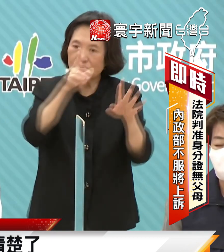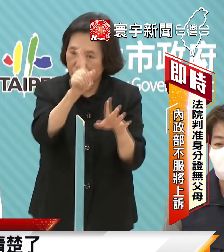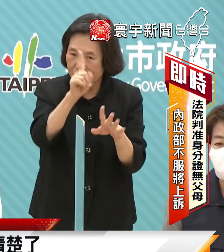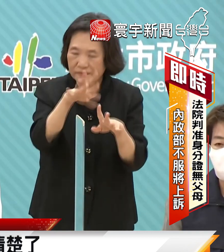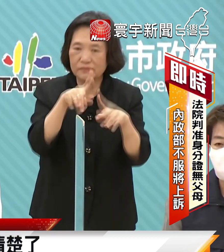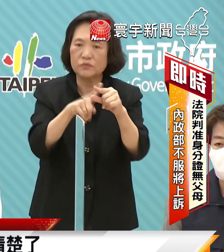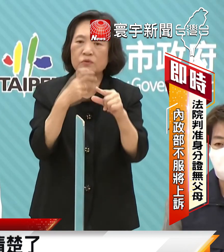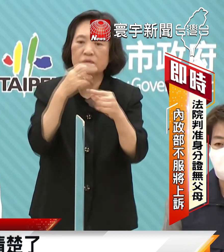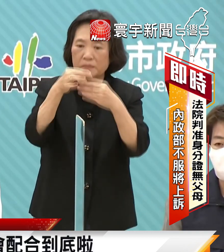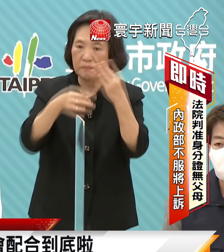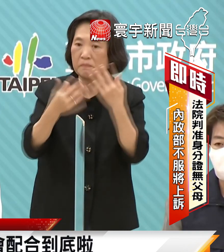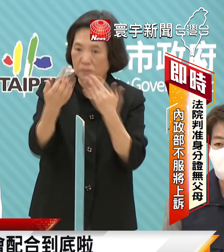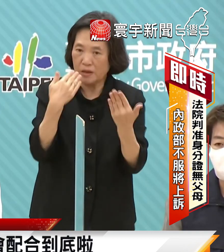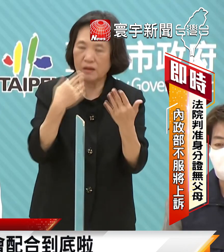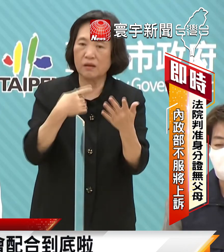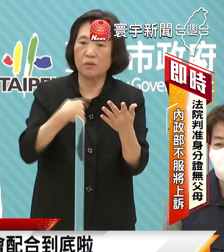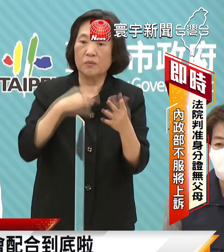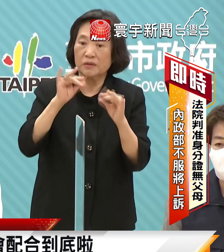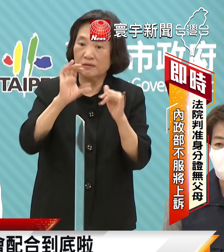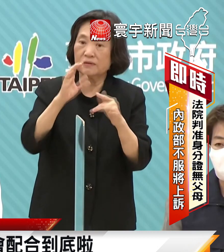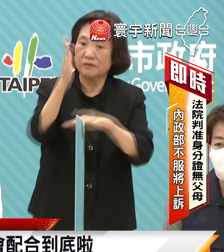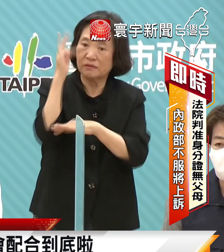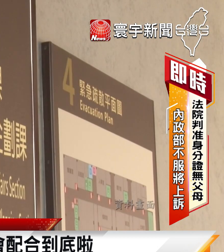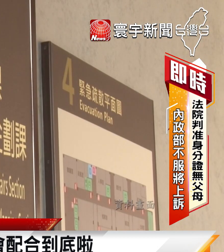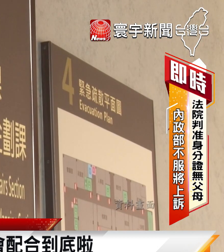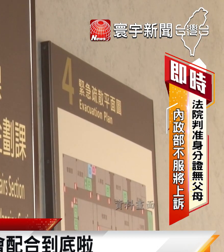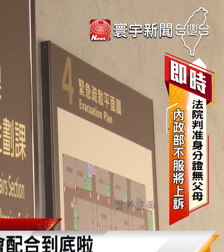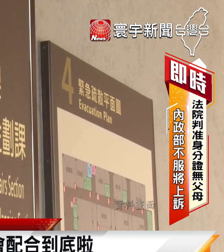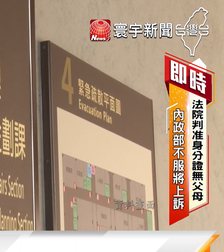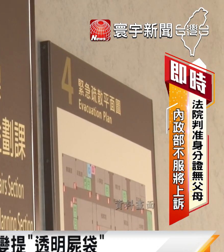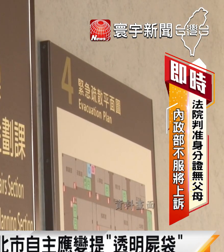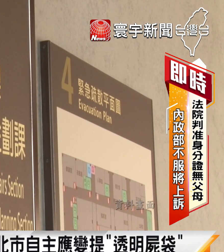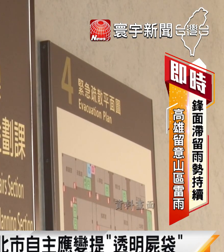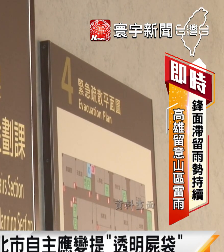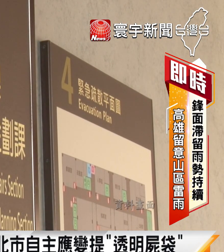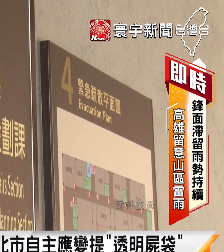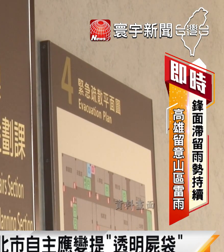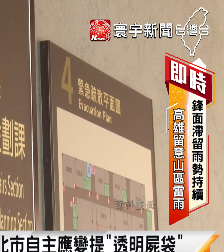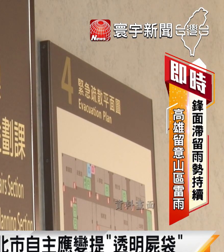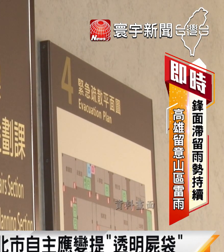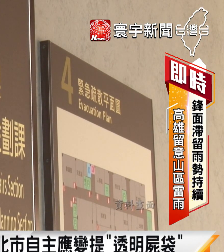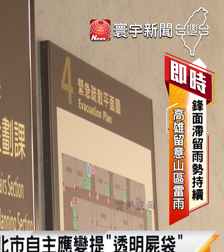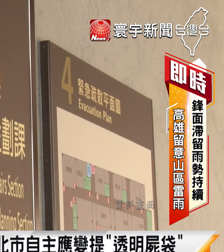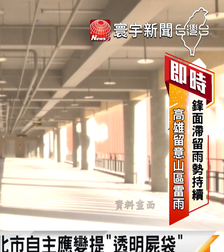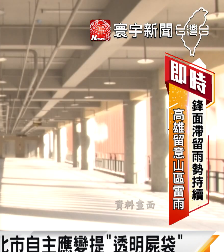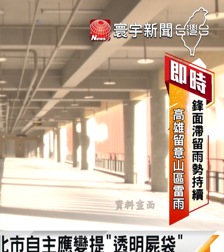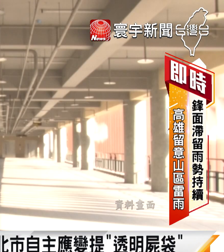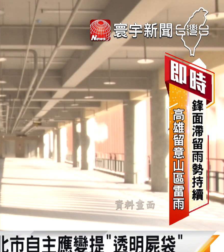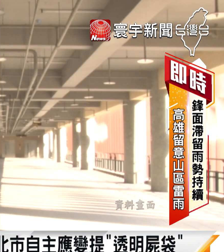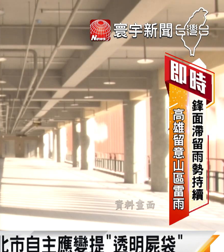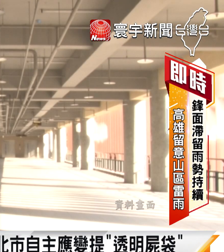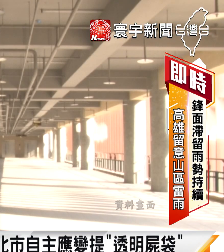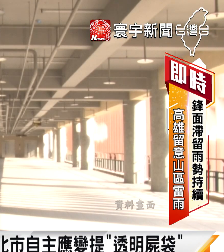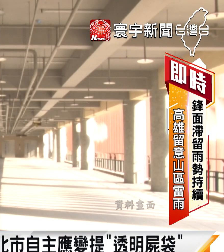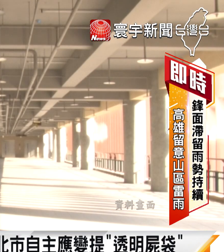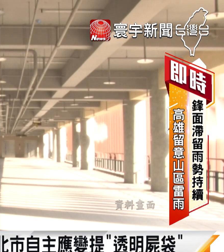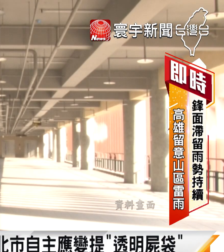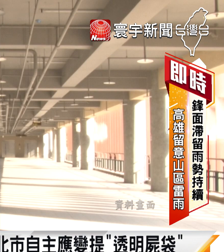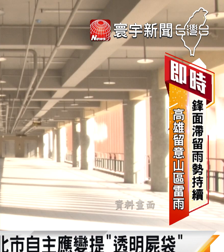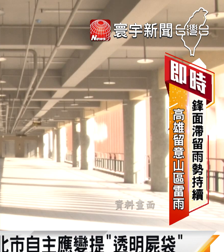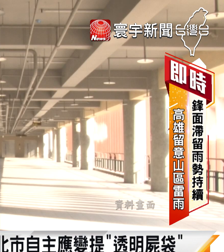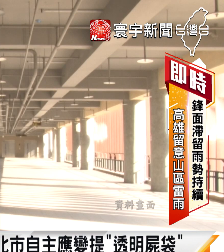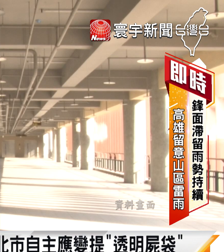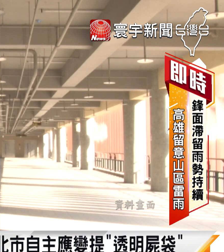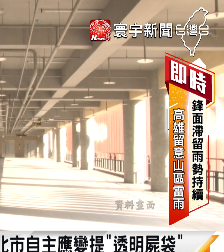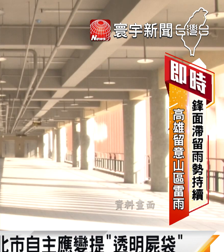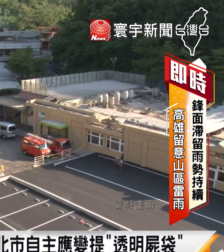楚了，地方政府一定会配合办理的。 中央有公文，但没指引，责任甩过地方。北市只好提出用透明丝带，